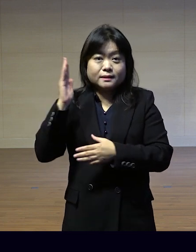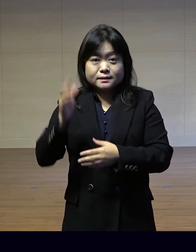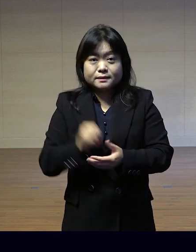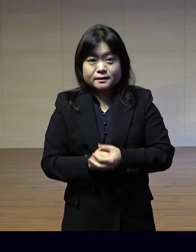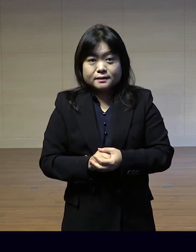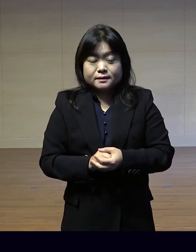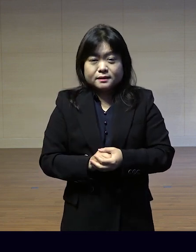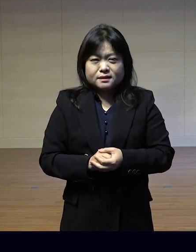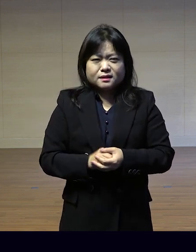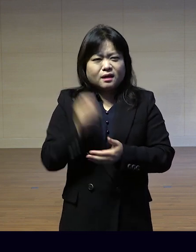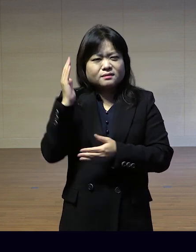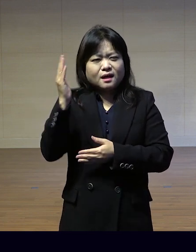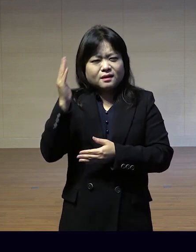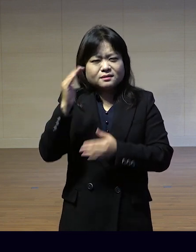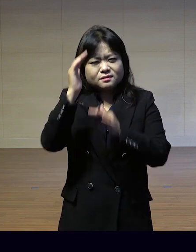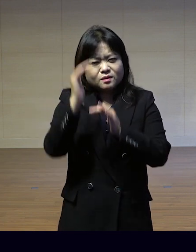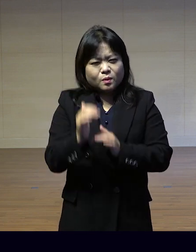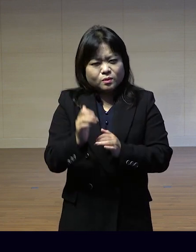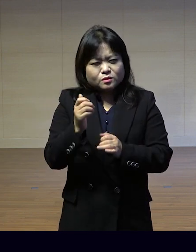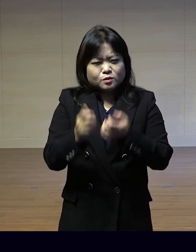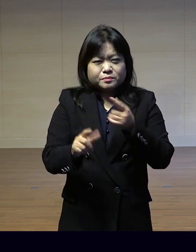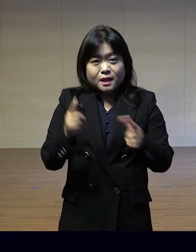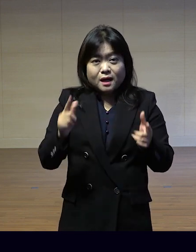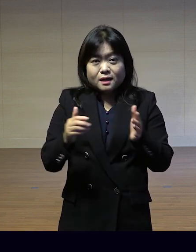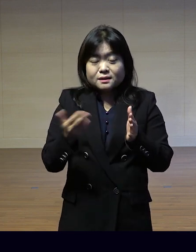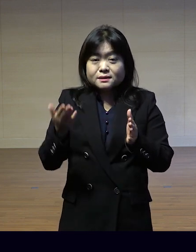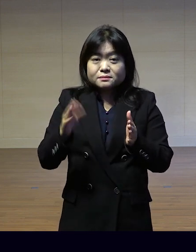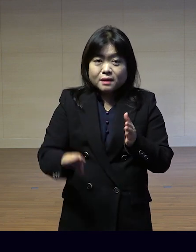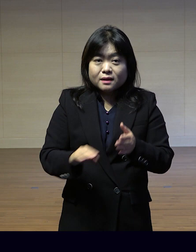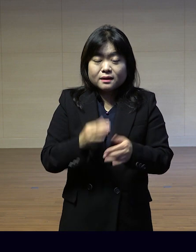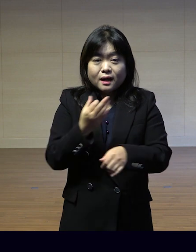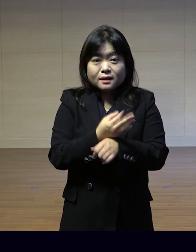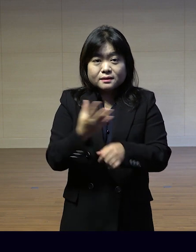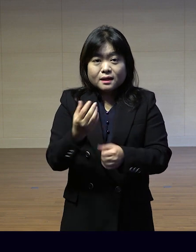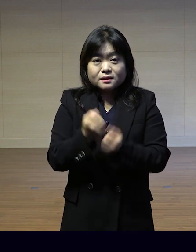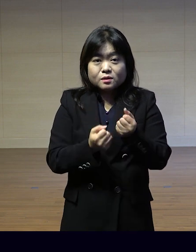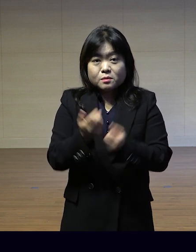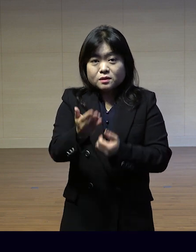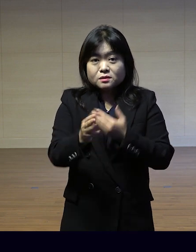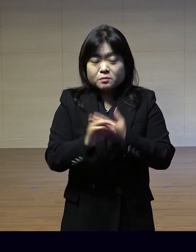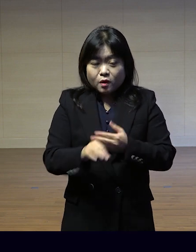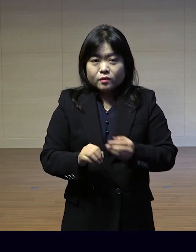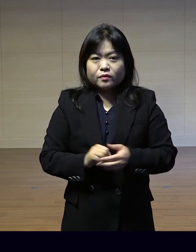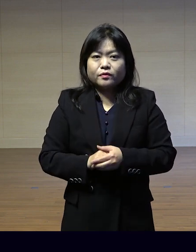이 버전이 여러 가지가 있습니다만은 간단히 말씀드리면은